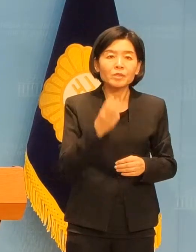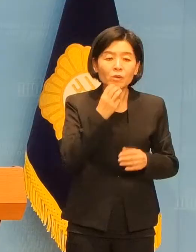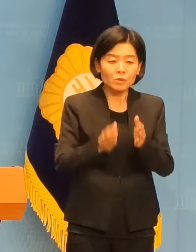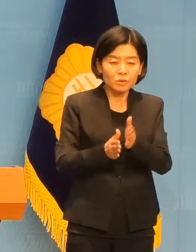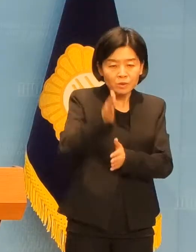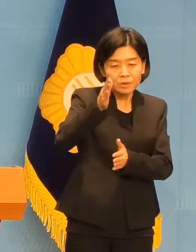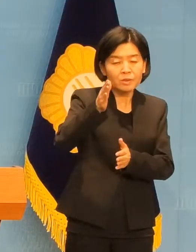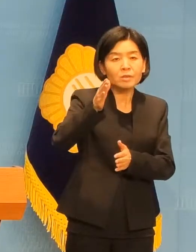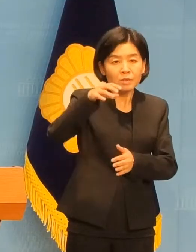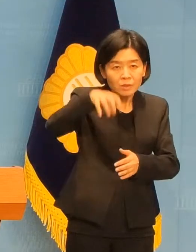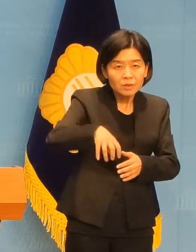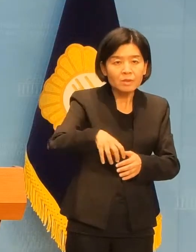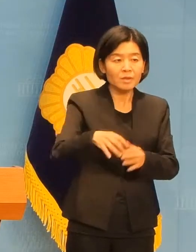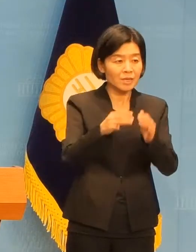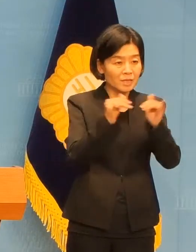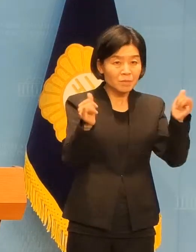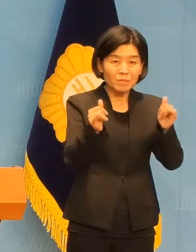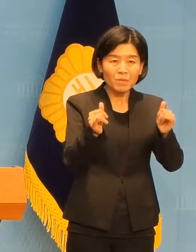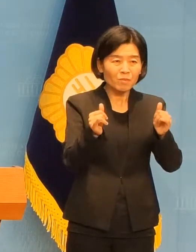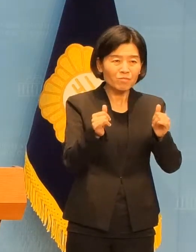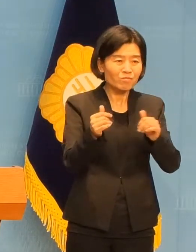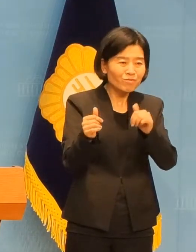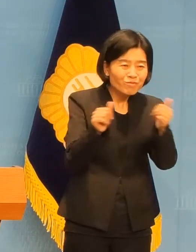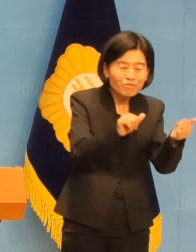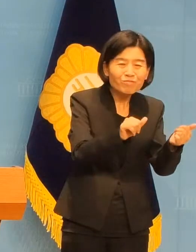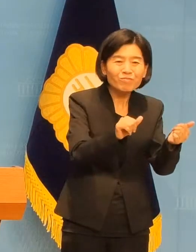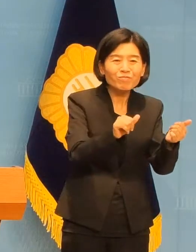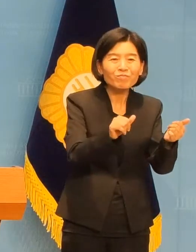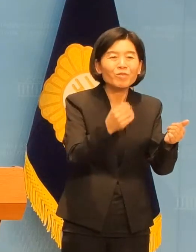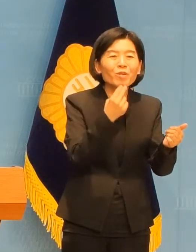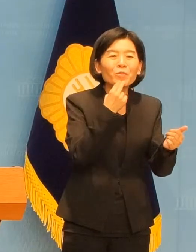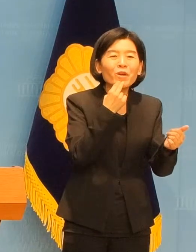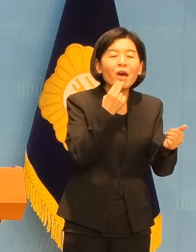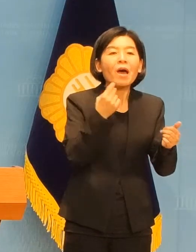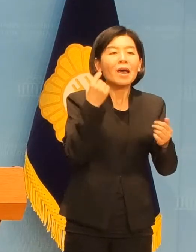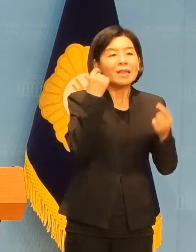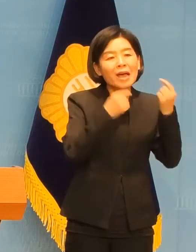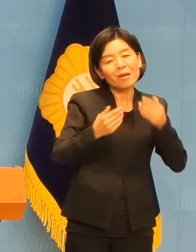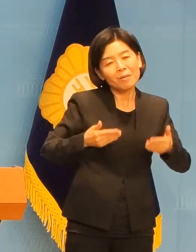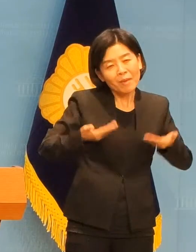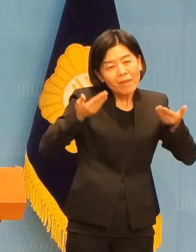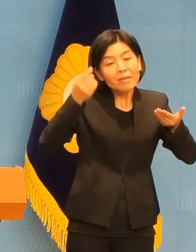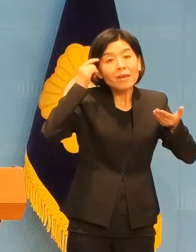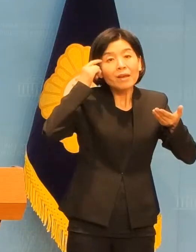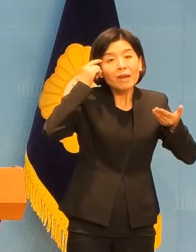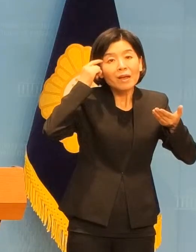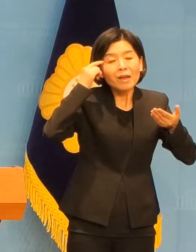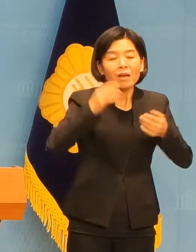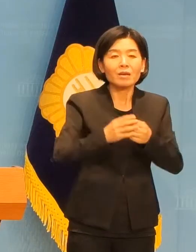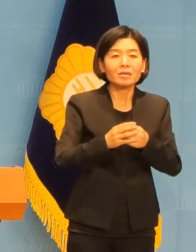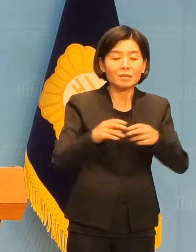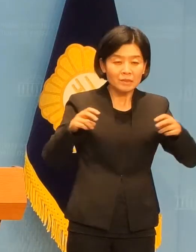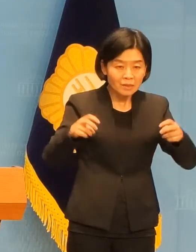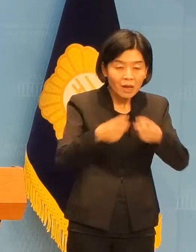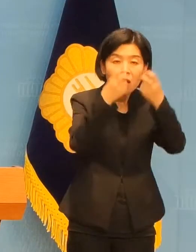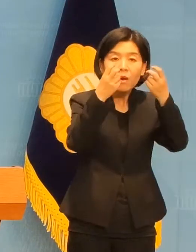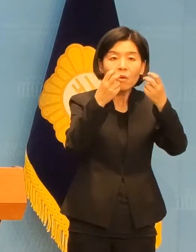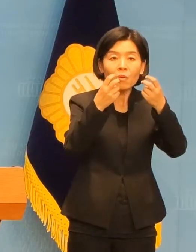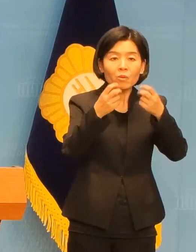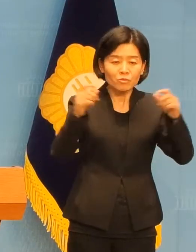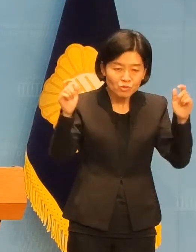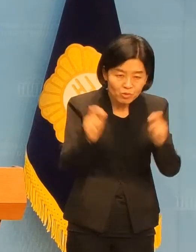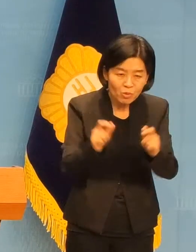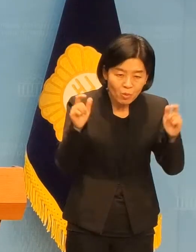서울시가 인명사고가 나지 않았기 때문에 모두 경미한 것으로 사고의 의미를 축소하는 것은